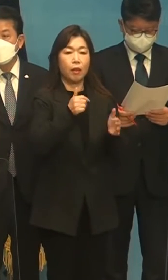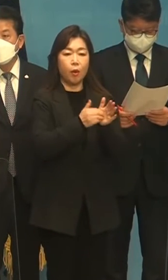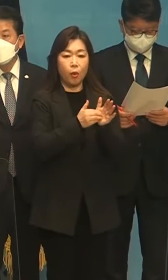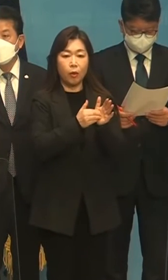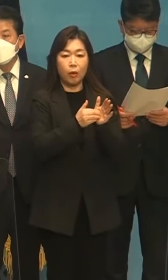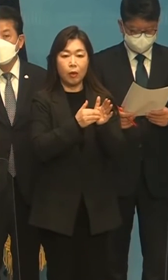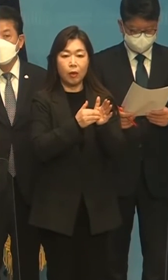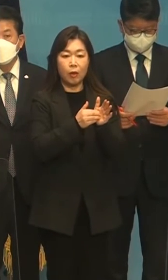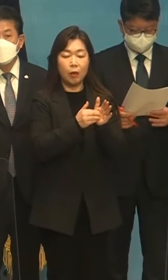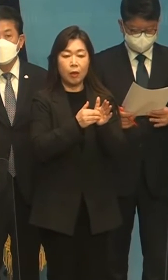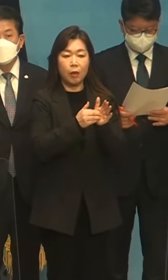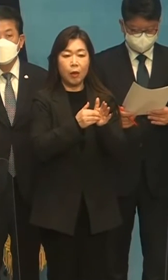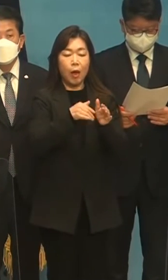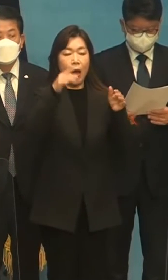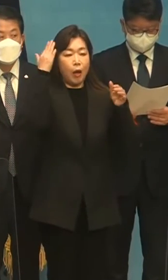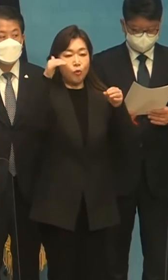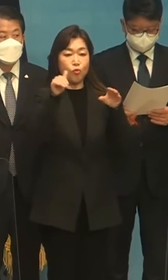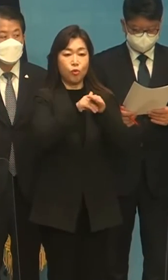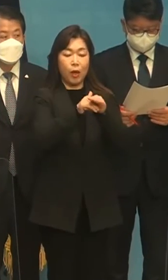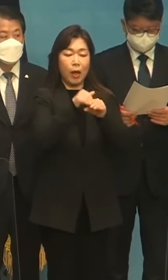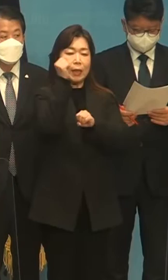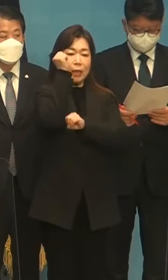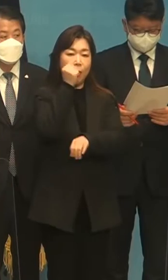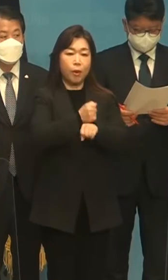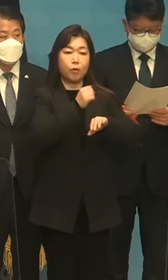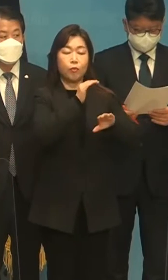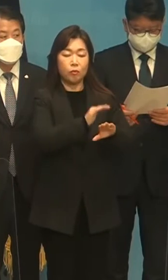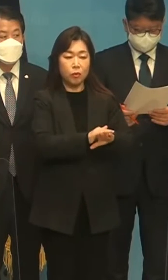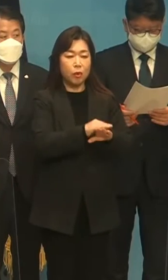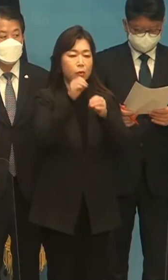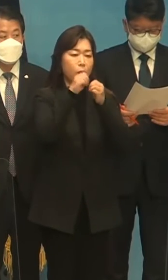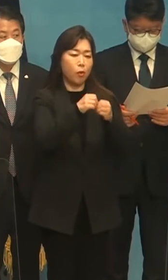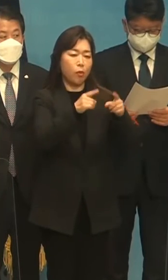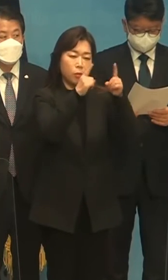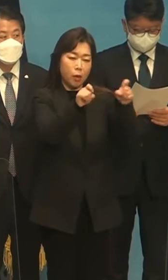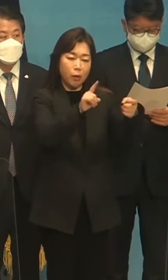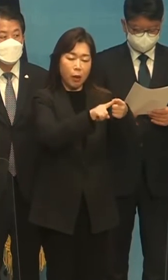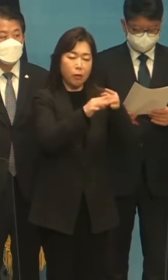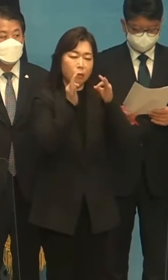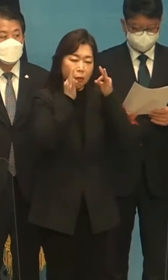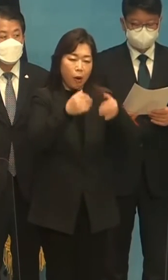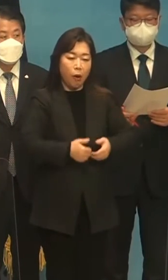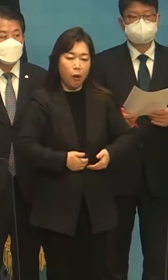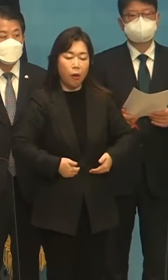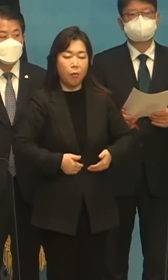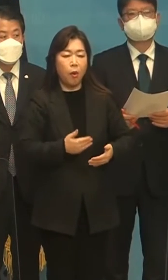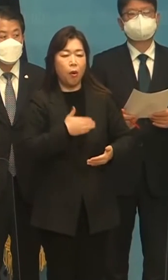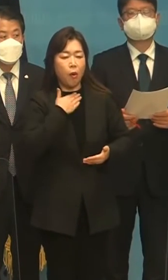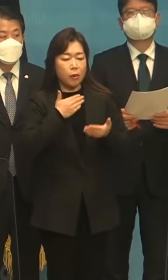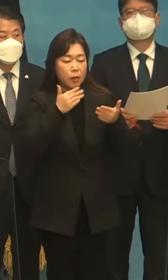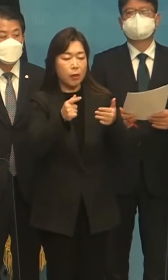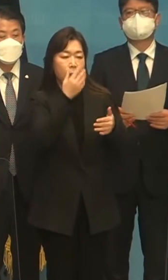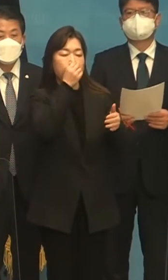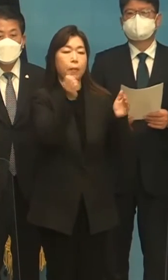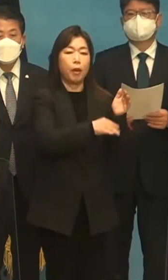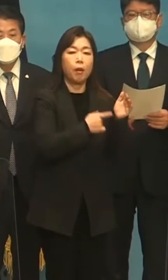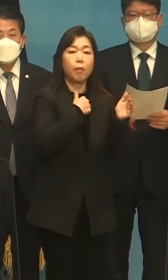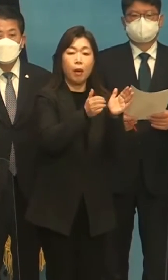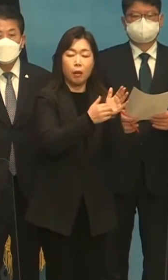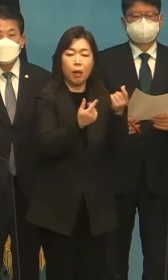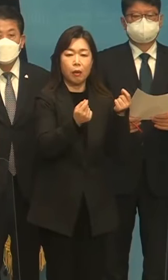전통과 이를 바탕으로 한국 문화의 근간을 이루고 있는 전통사찰들의 노력과 헌신을 비난했다. 이에